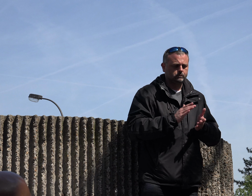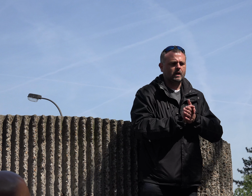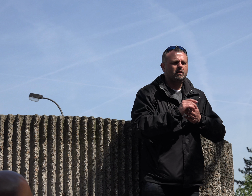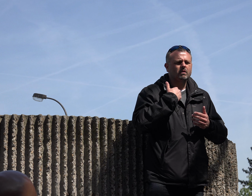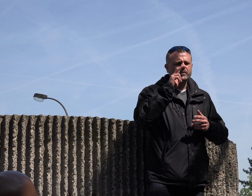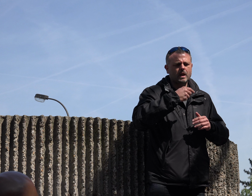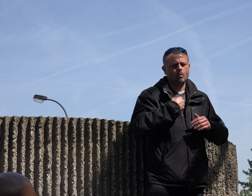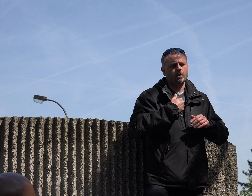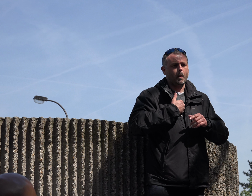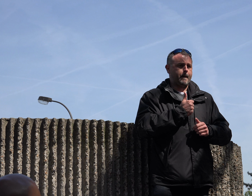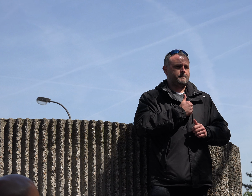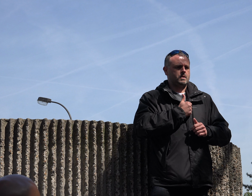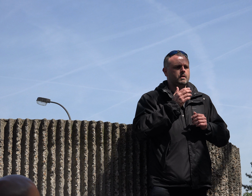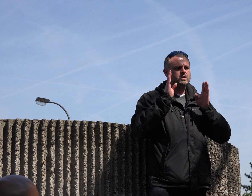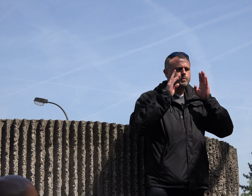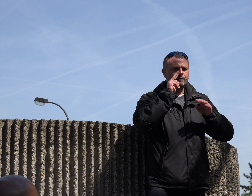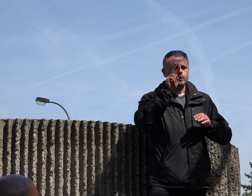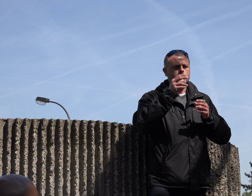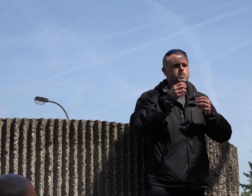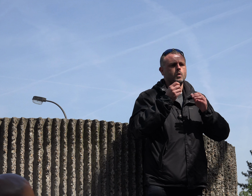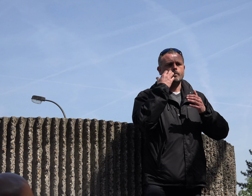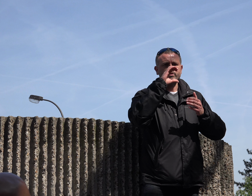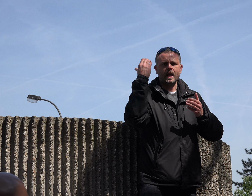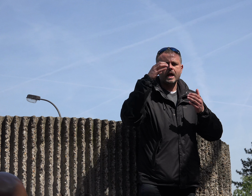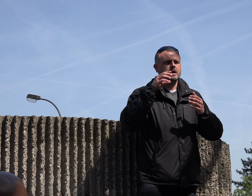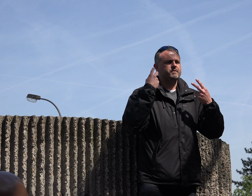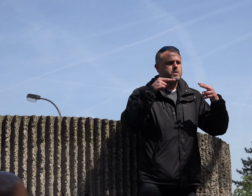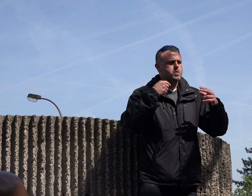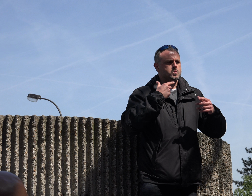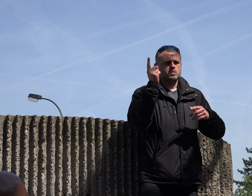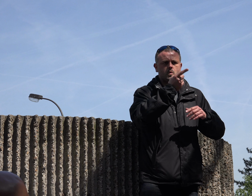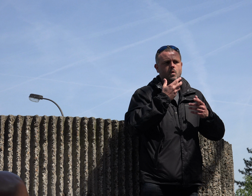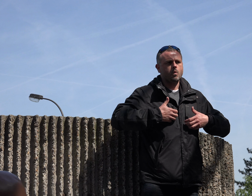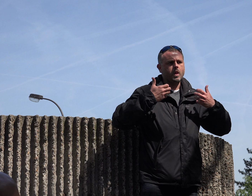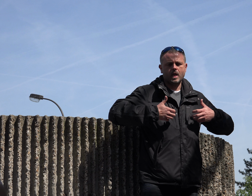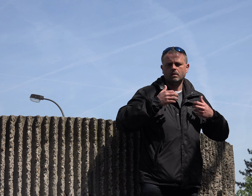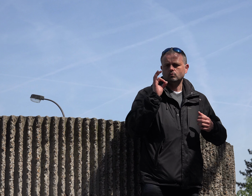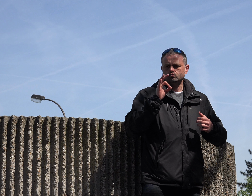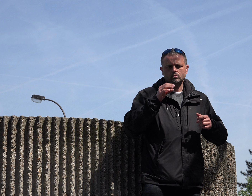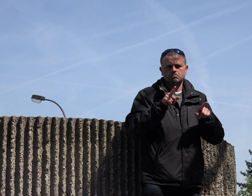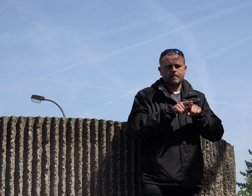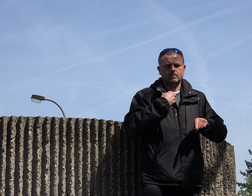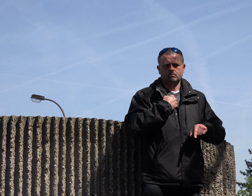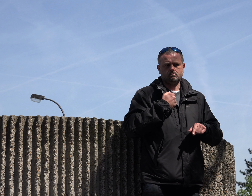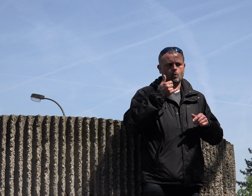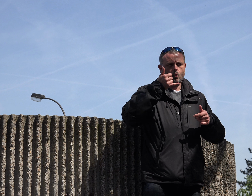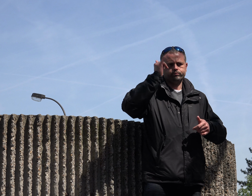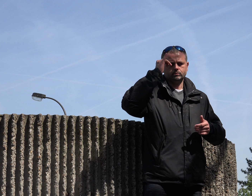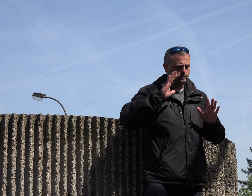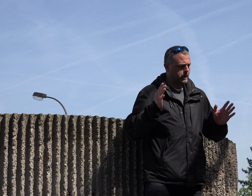C'est logique que les sourds aient besoin de la langue des signes. Ouais, sur Facebook, j'ai vu les commentaires des sourds qui étaient en colère. Moi,